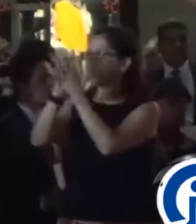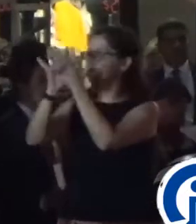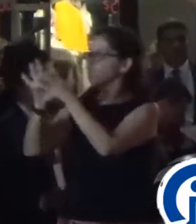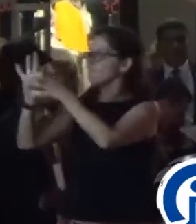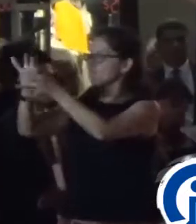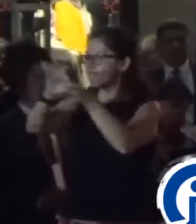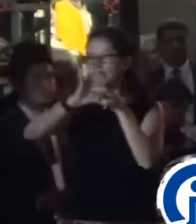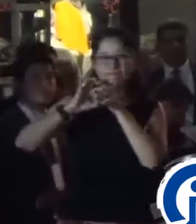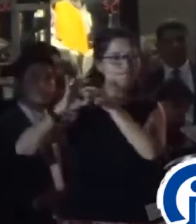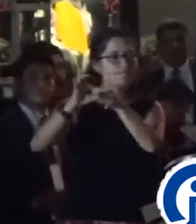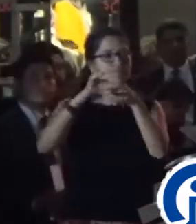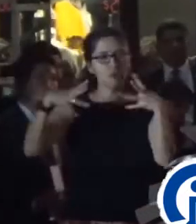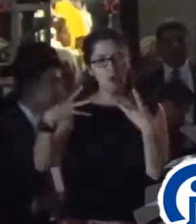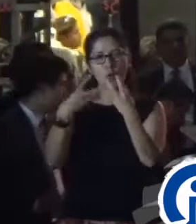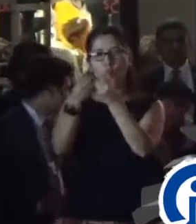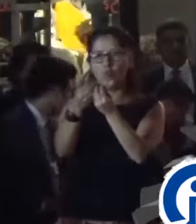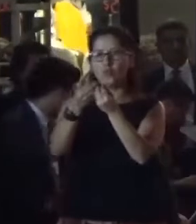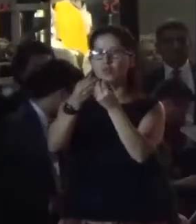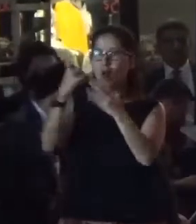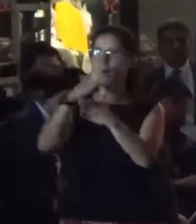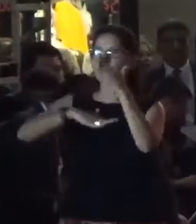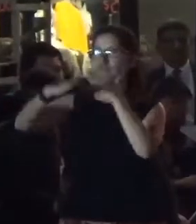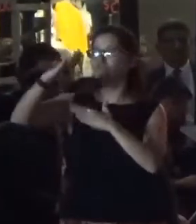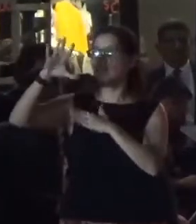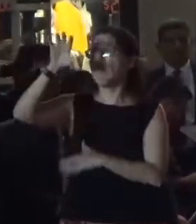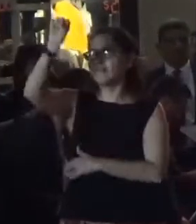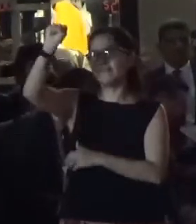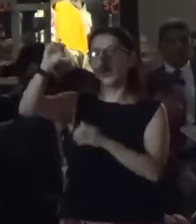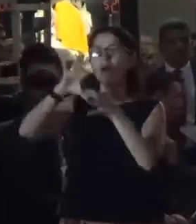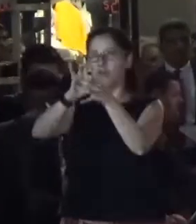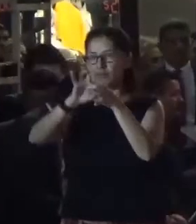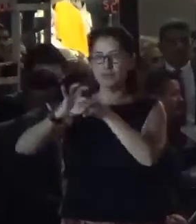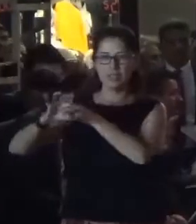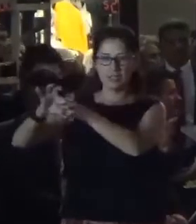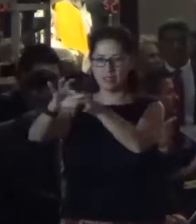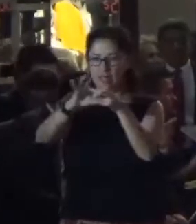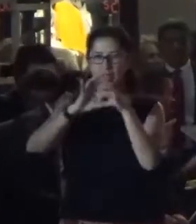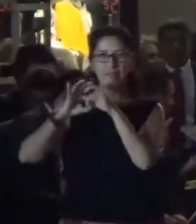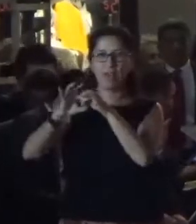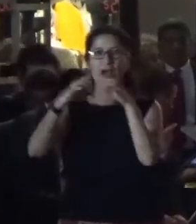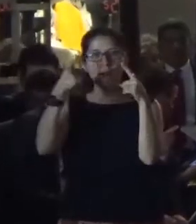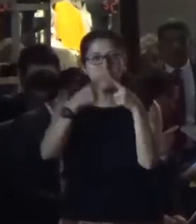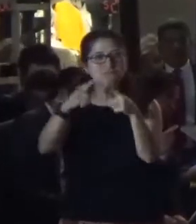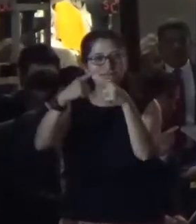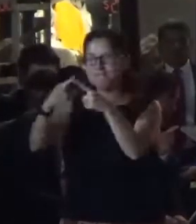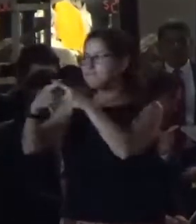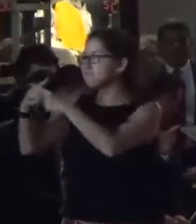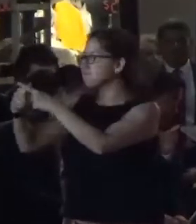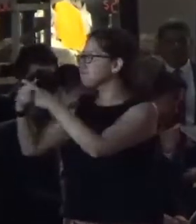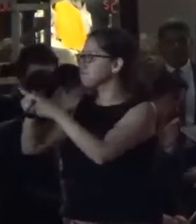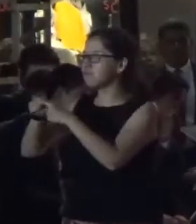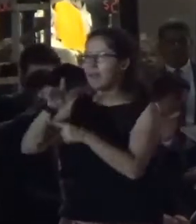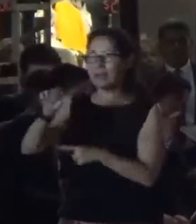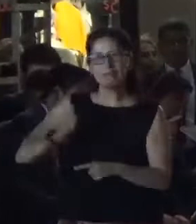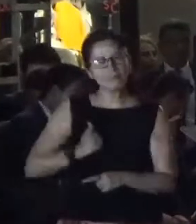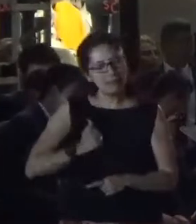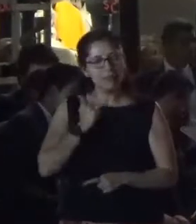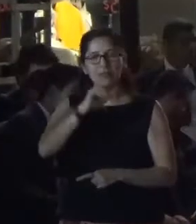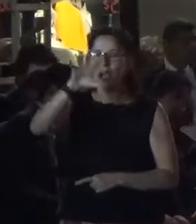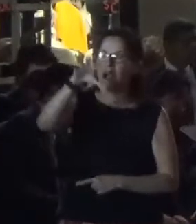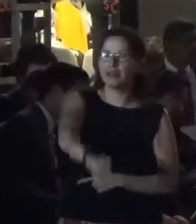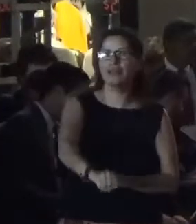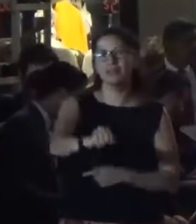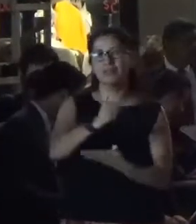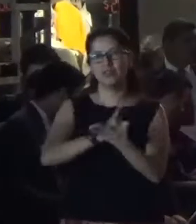Salvador Nava, a Concepción Guadalupe Nava Calvillo por apoyarlo en su carrera política. Nos pudimos dar cuenta